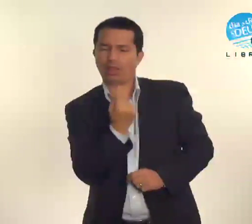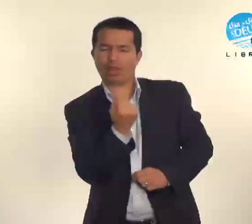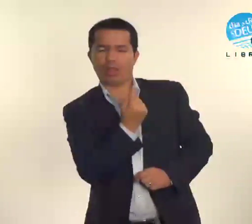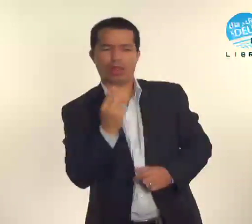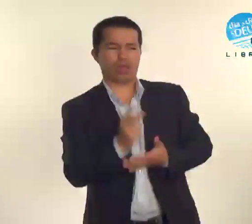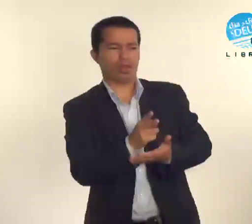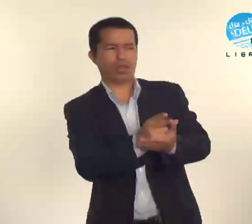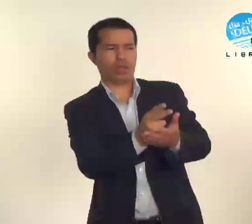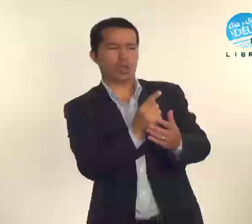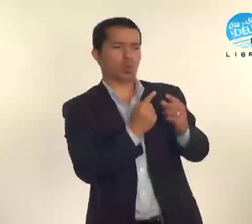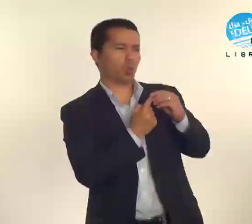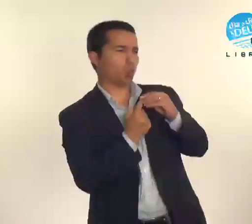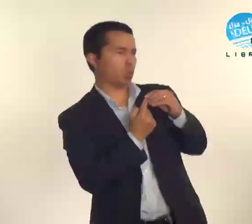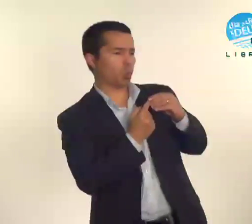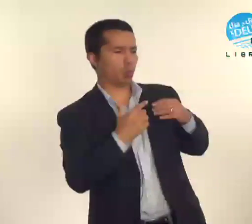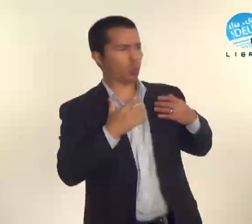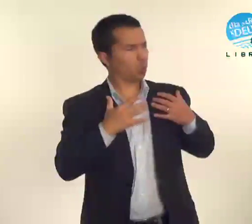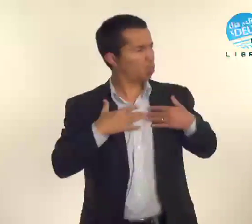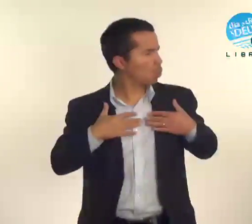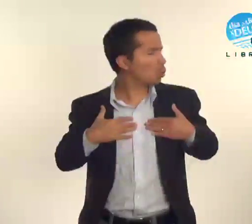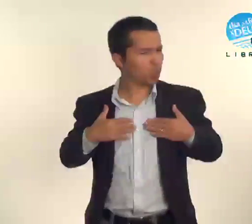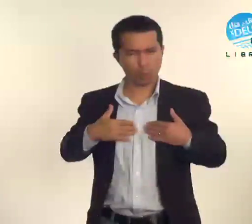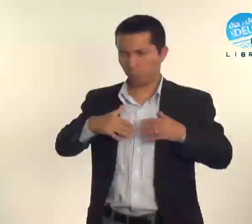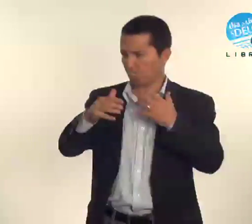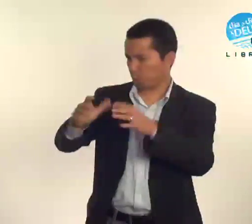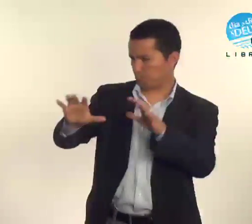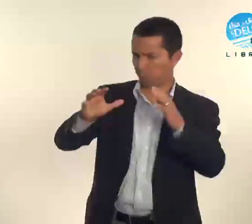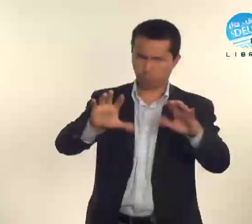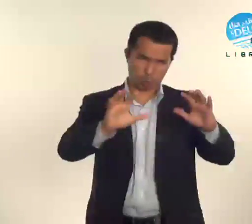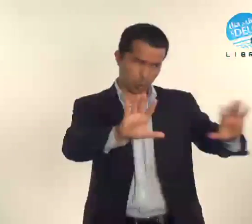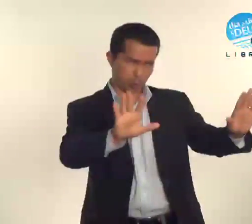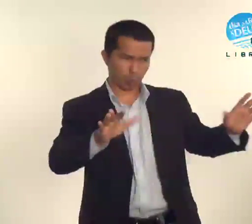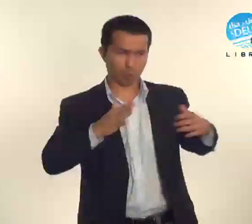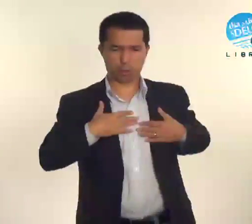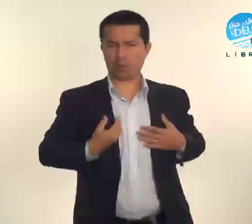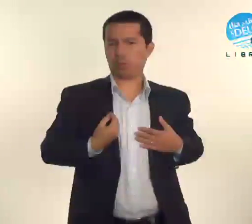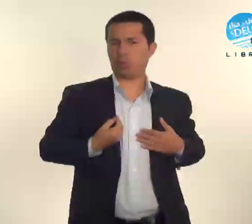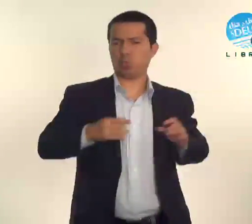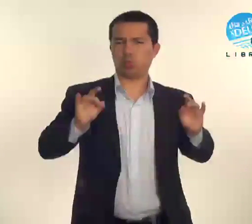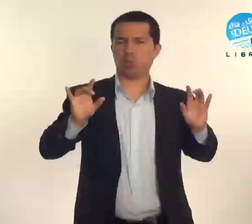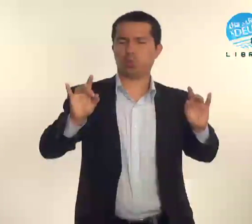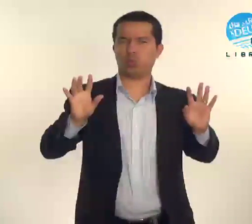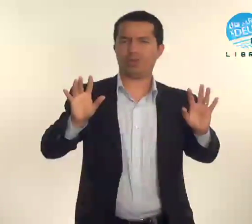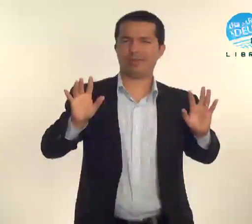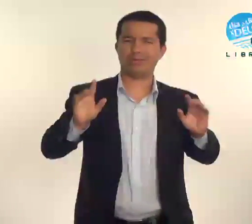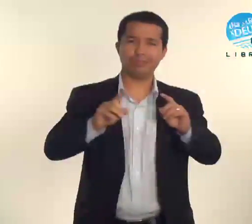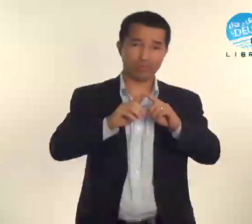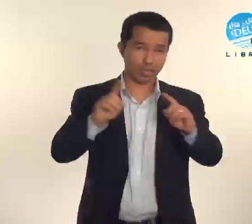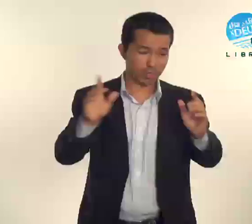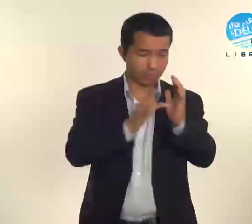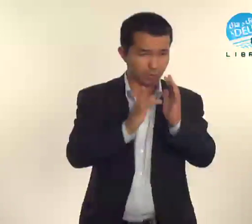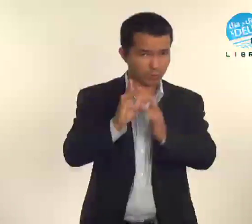mais ninguém, só com eles mesmos. Por isso a oração, ela apresenta para a gente o perdão como